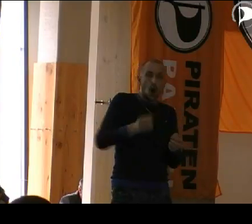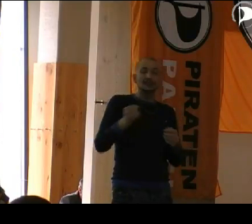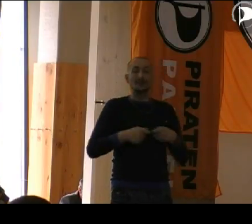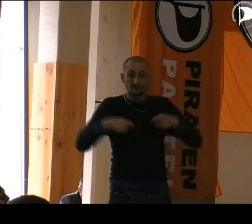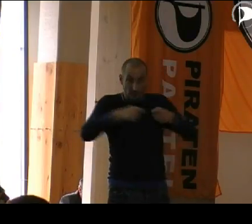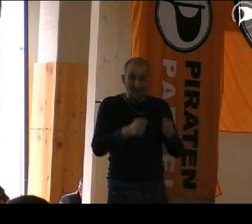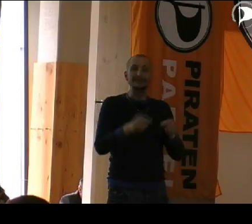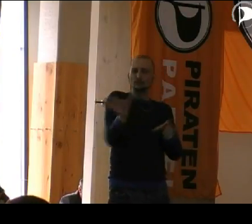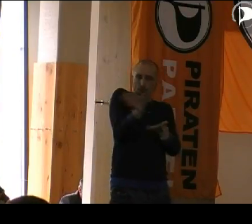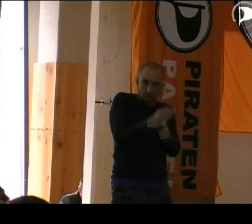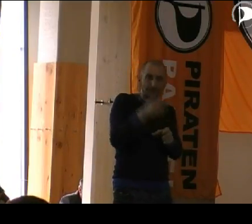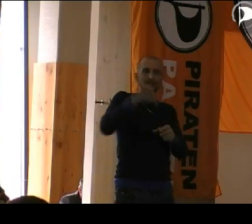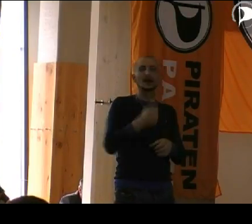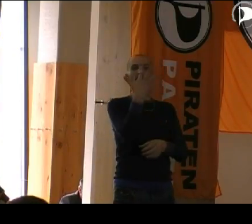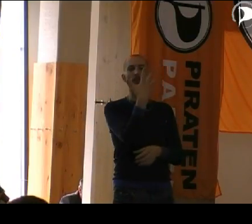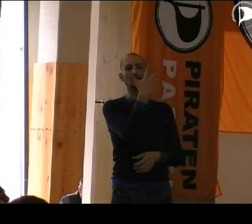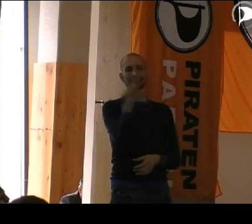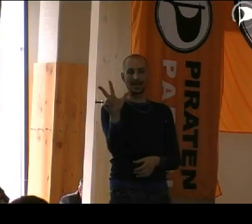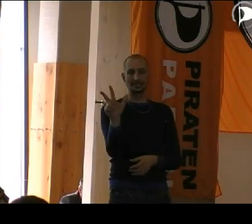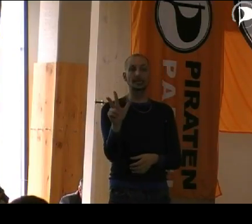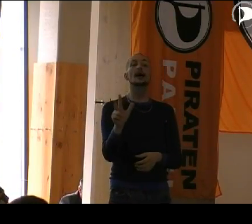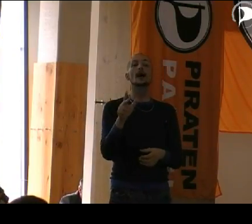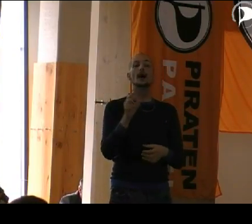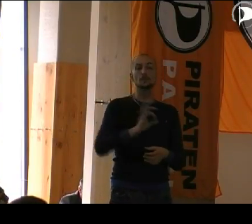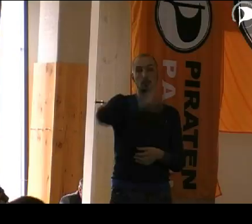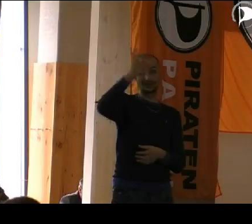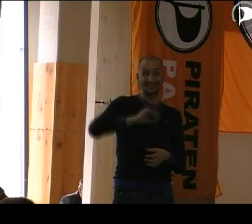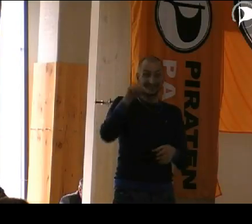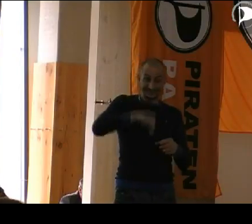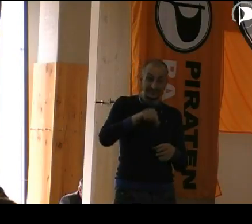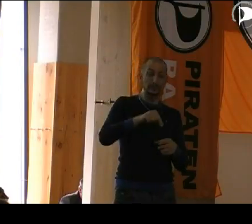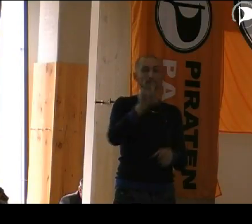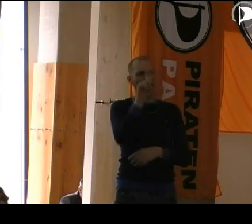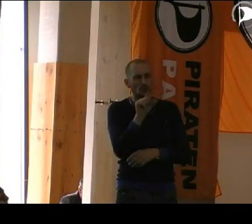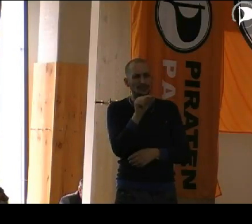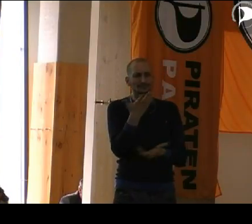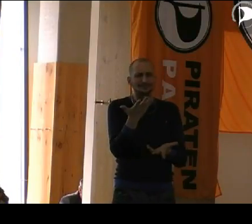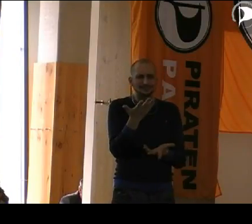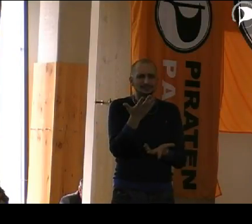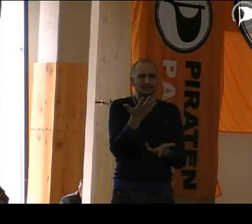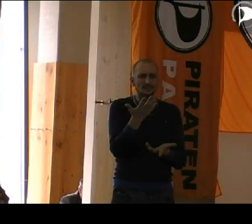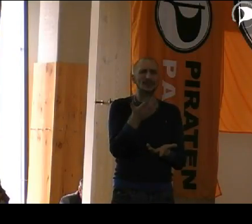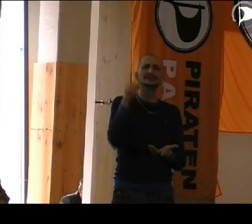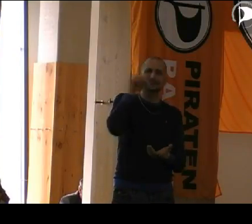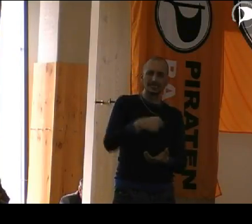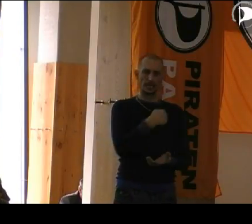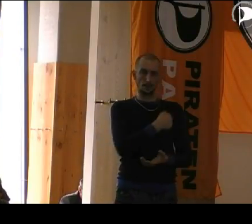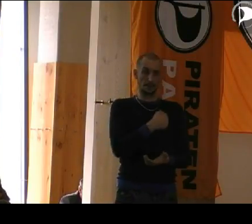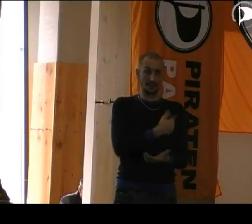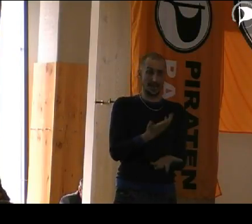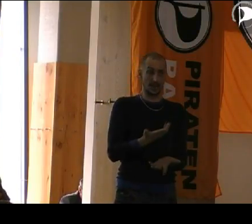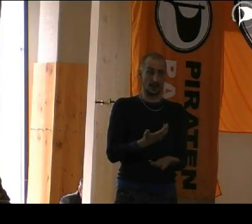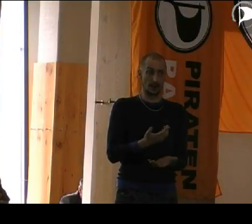prozent ja wir somit eine sehr aktive verteidigung die zellen